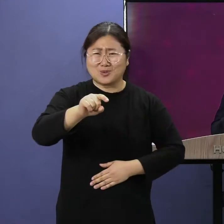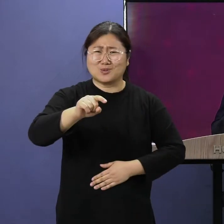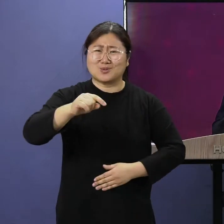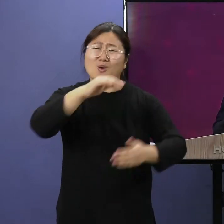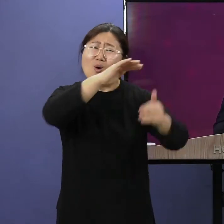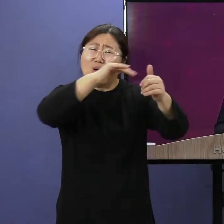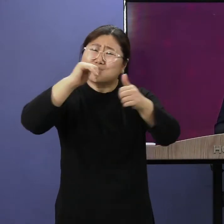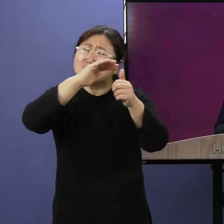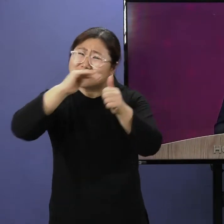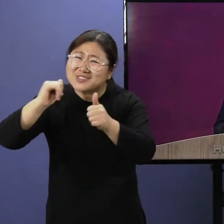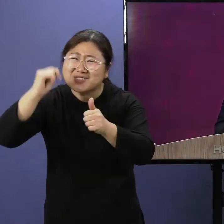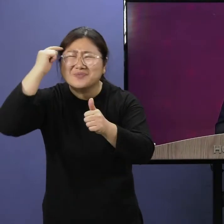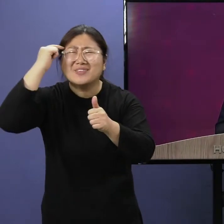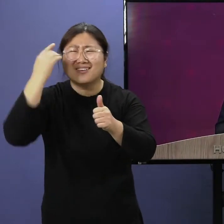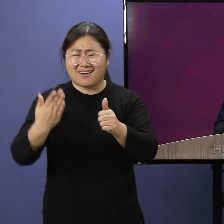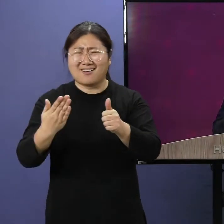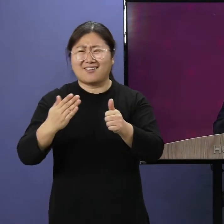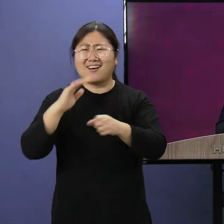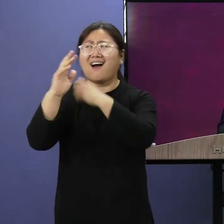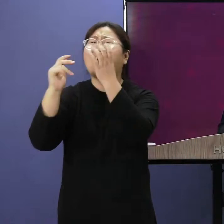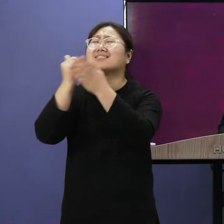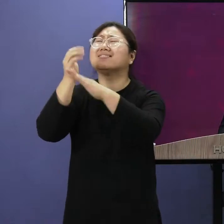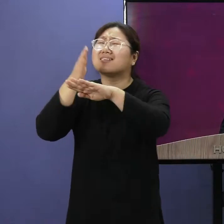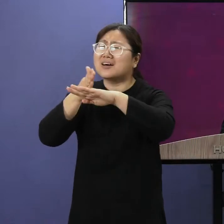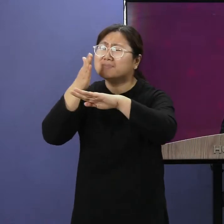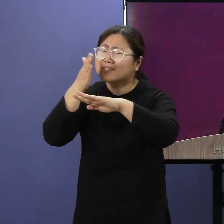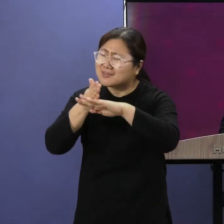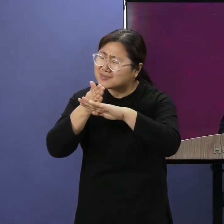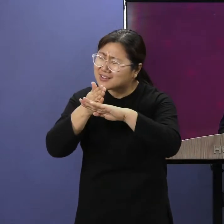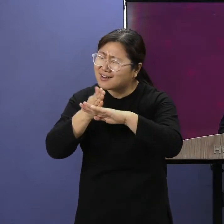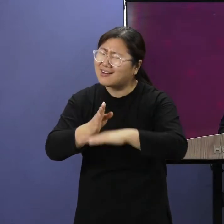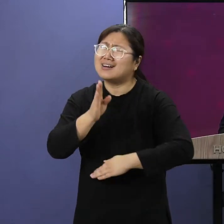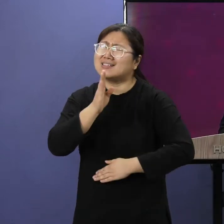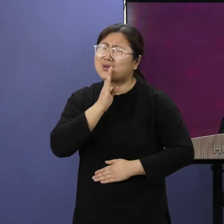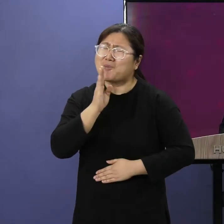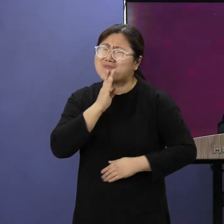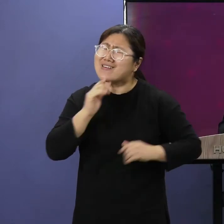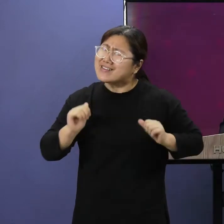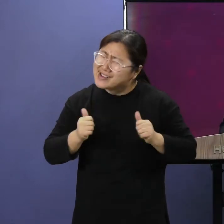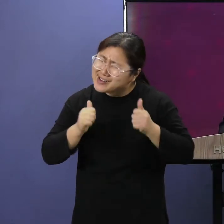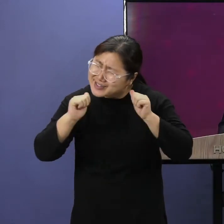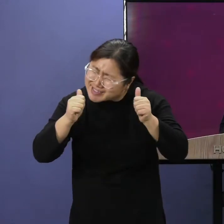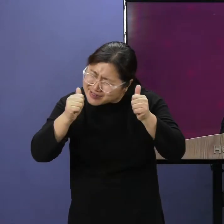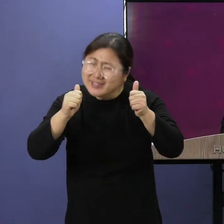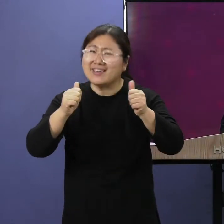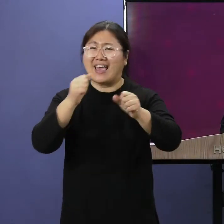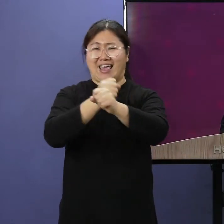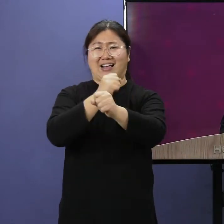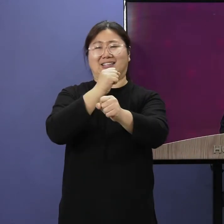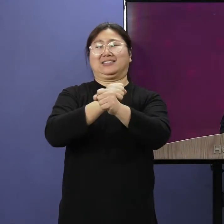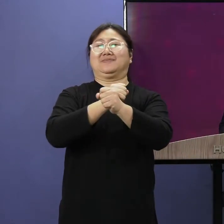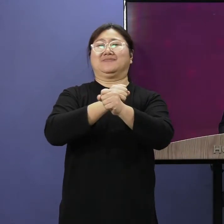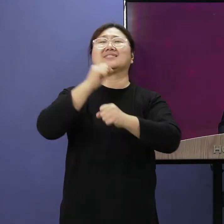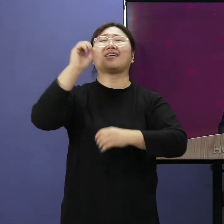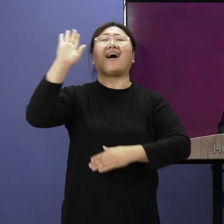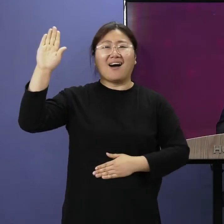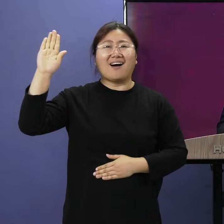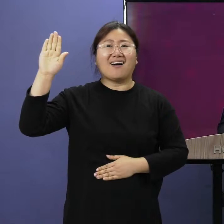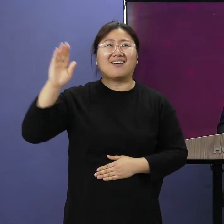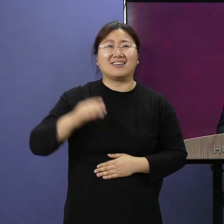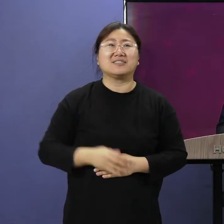진짜 이번부터는 정말로 열심히 할게요. 최선을 다하겠습니다. 하나님